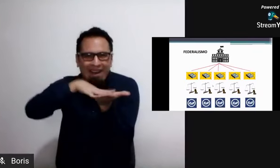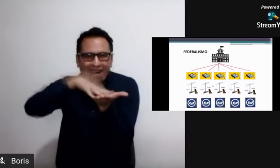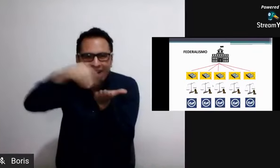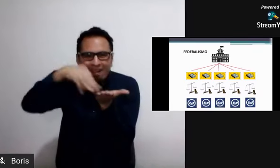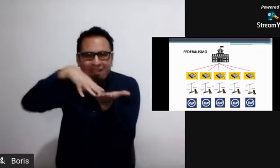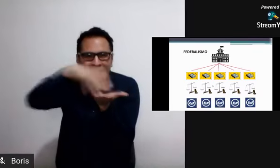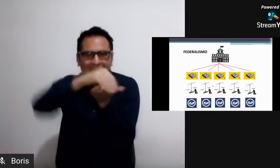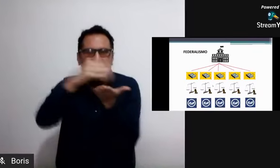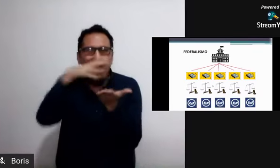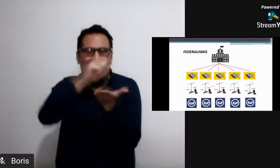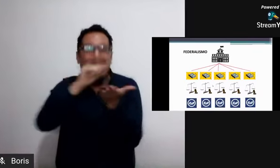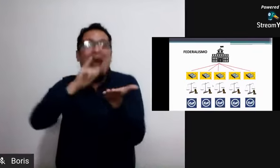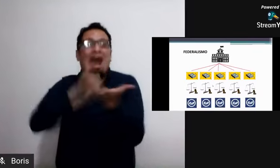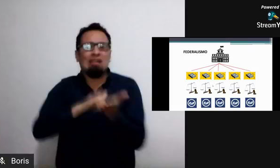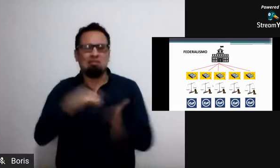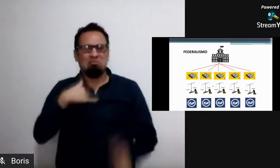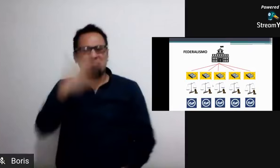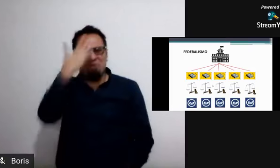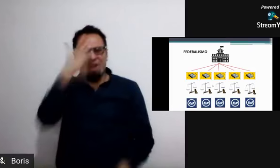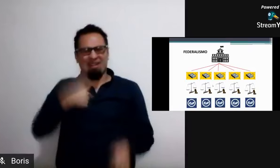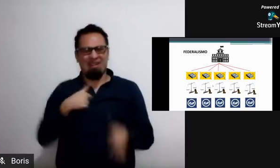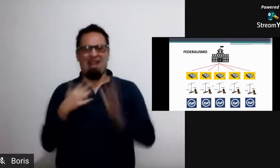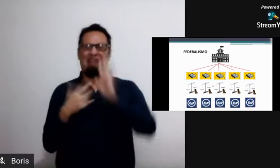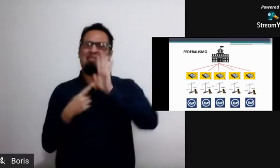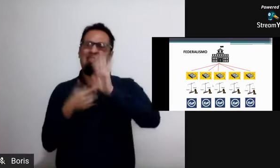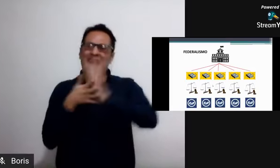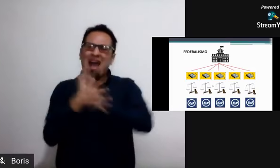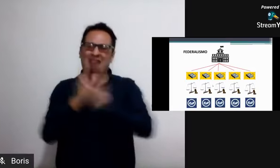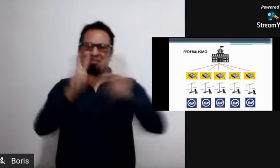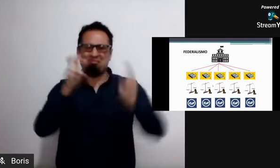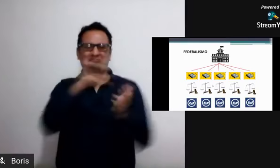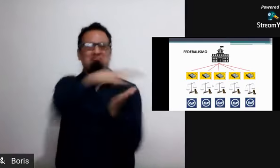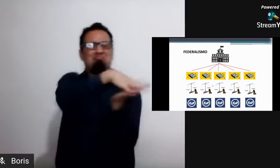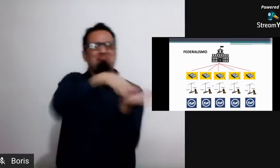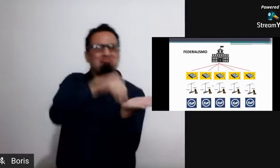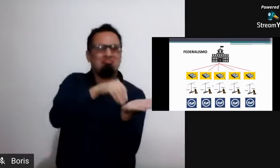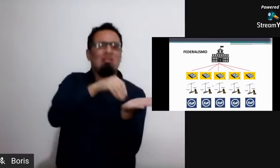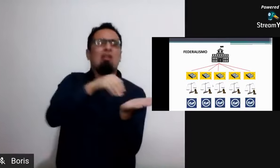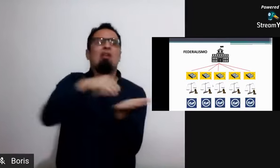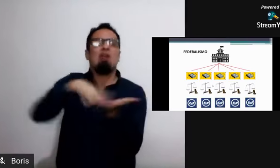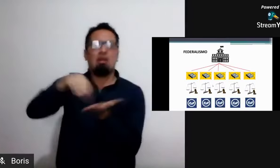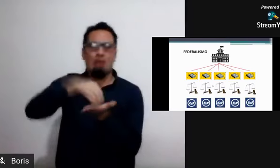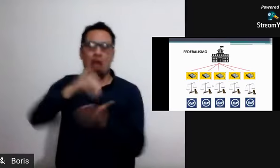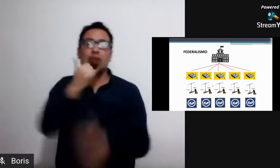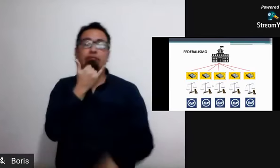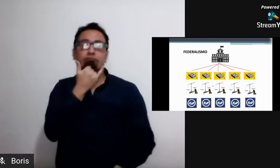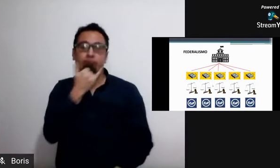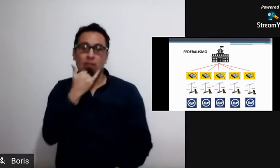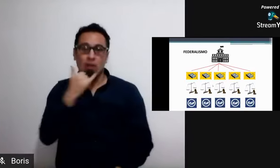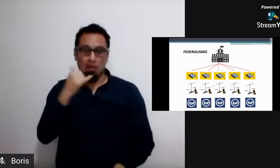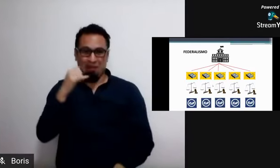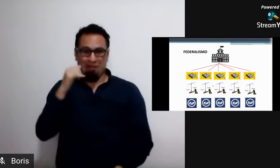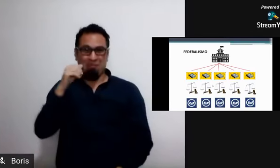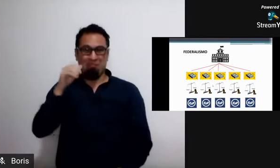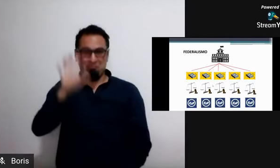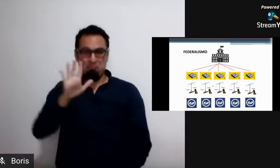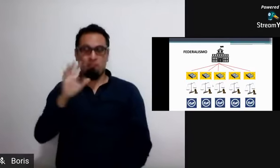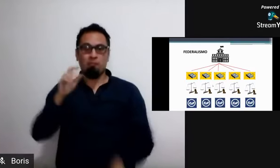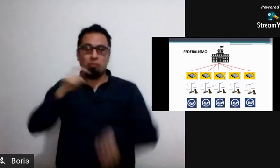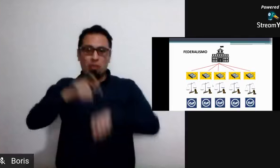estados cuenta con un sistema de leyes que puede variar, que es diferente. Entonces, eso es para que